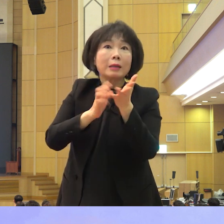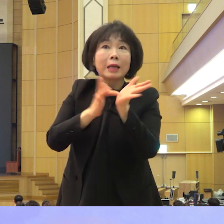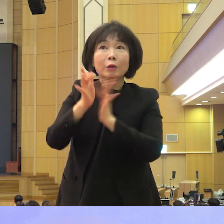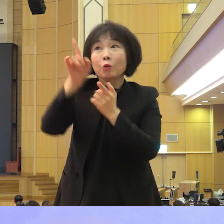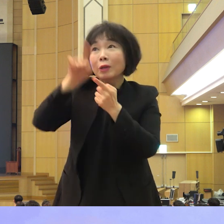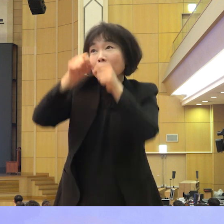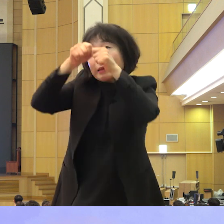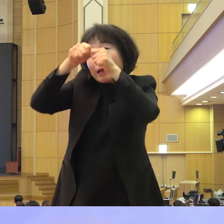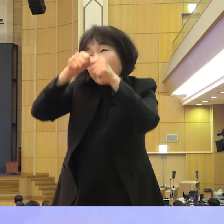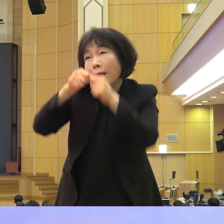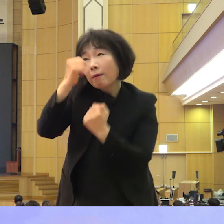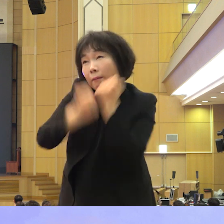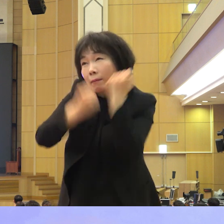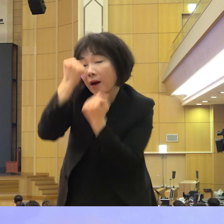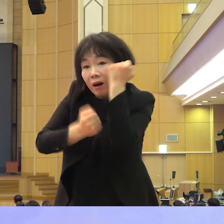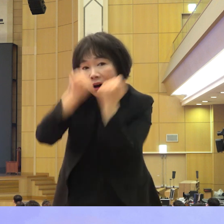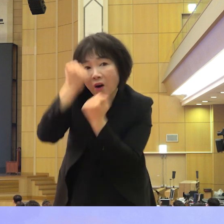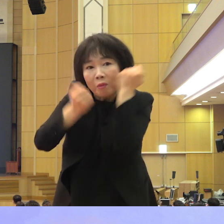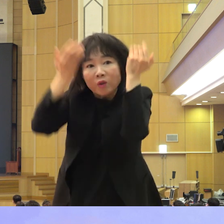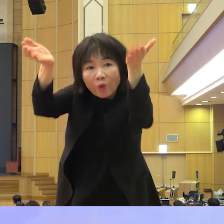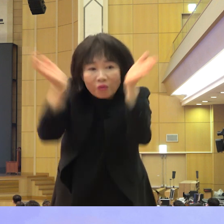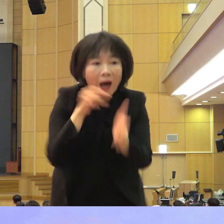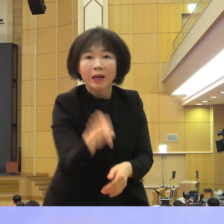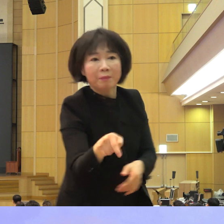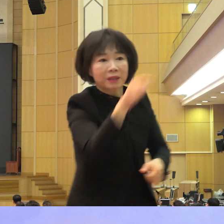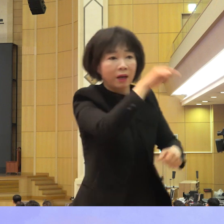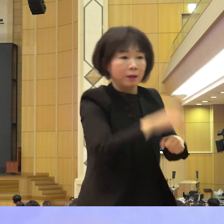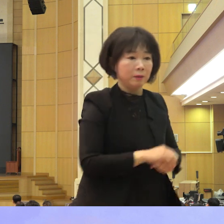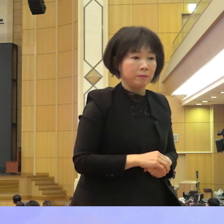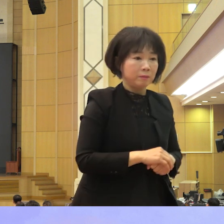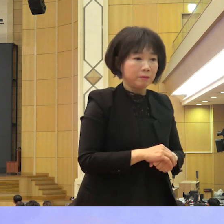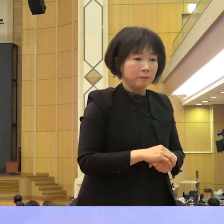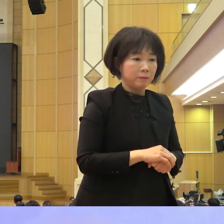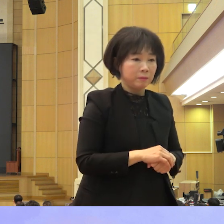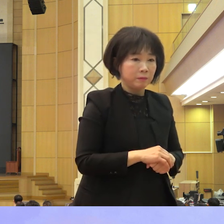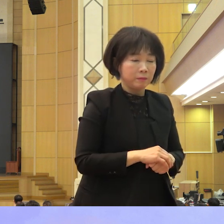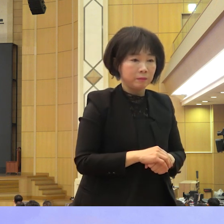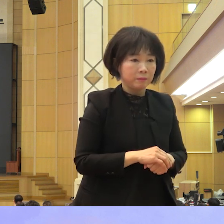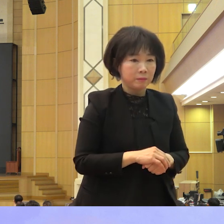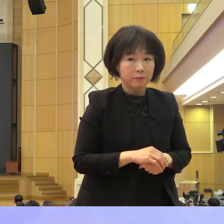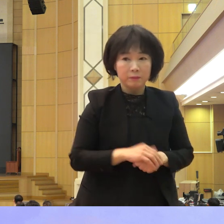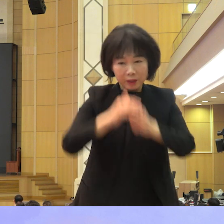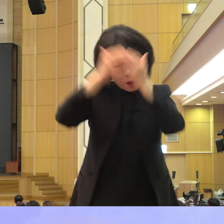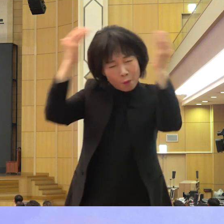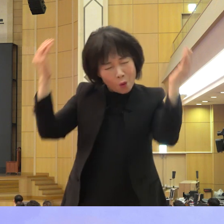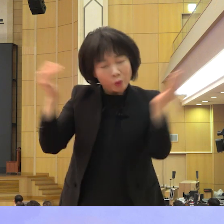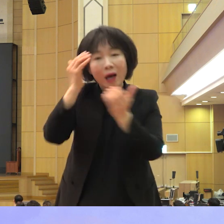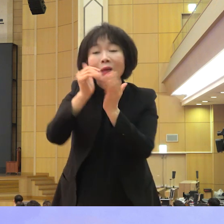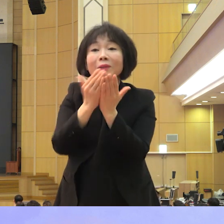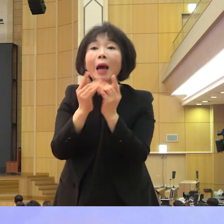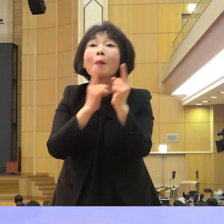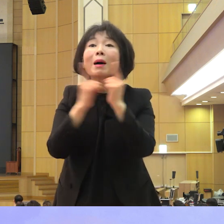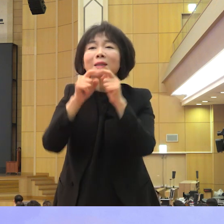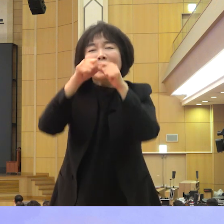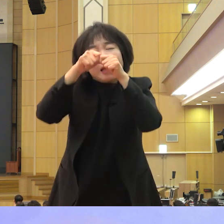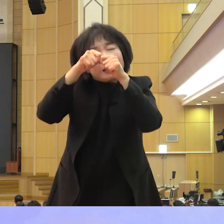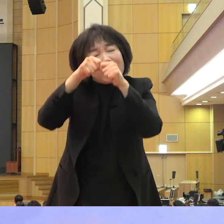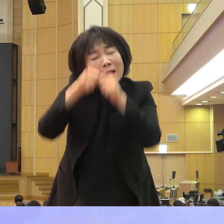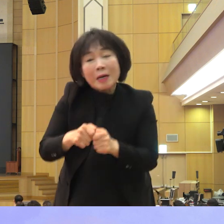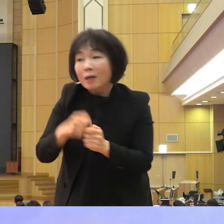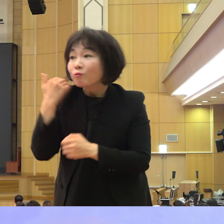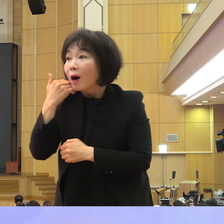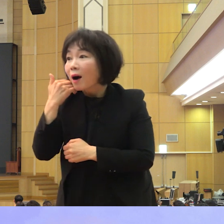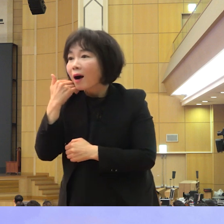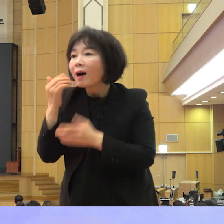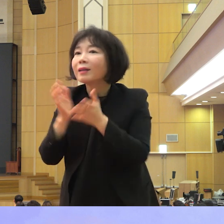자세히 설명하더라. 창세기부터 계시록까지 어떤 말씀이든 알고 보면